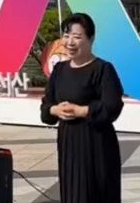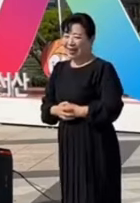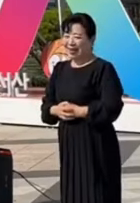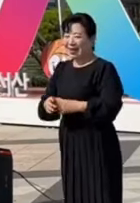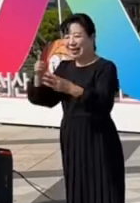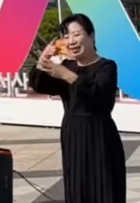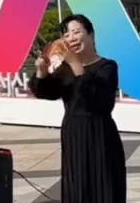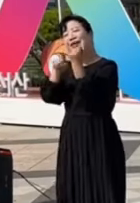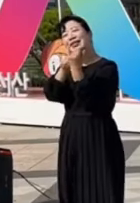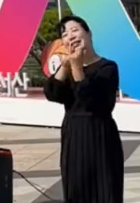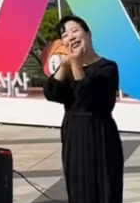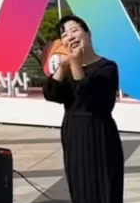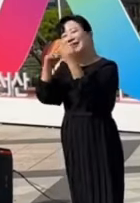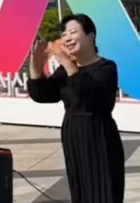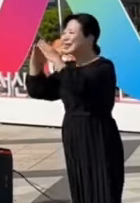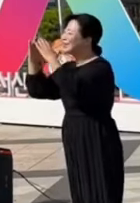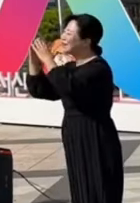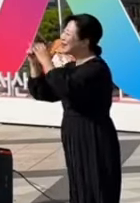뭐라고 합니까?